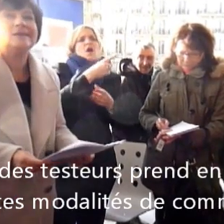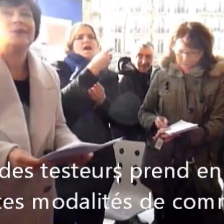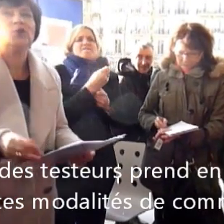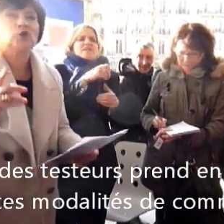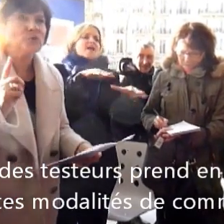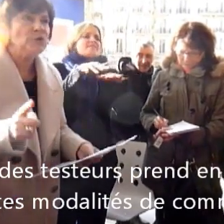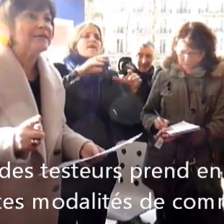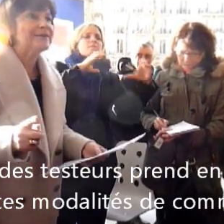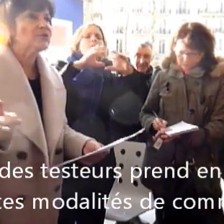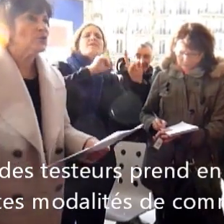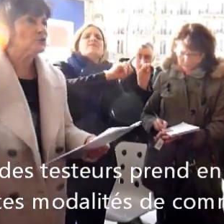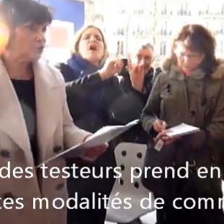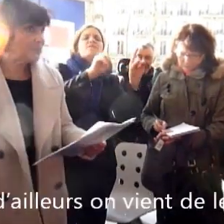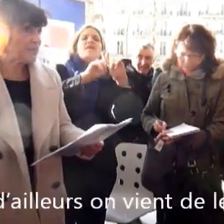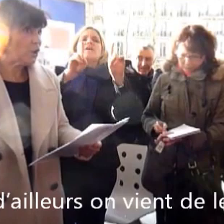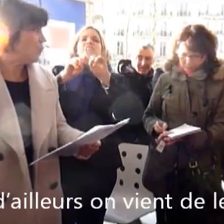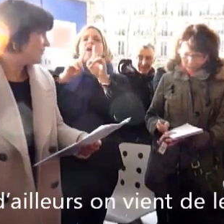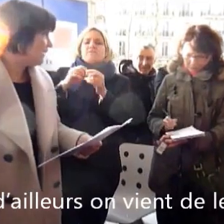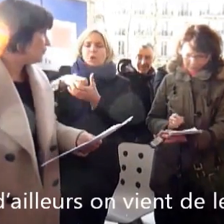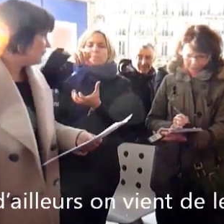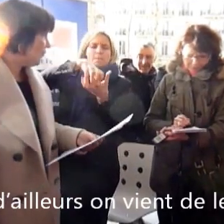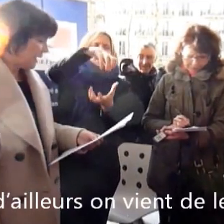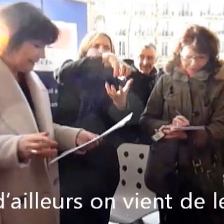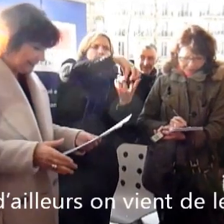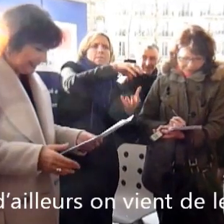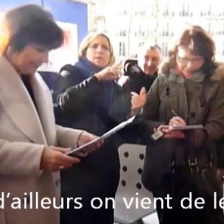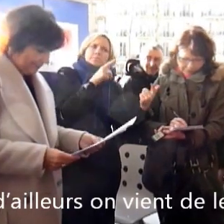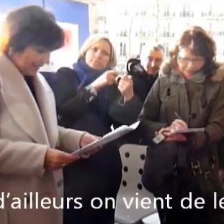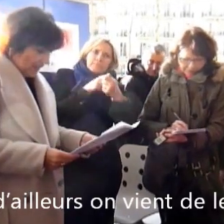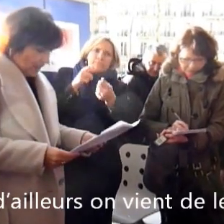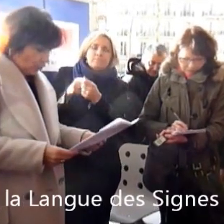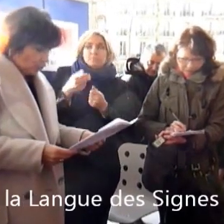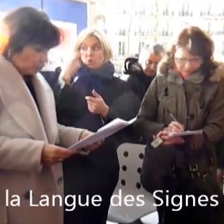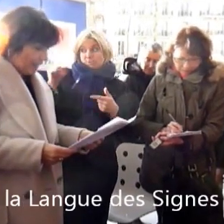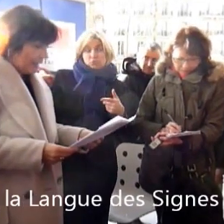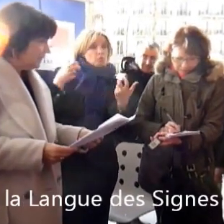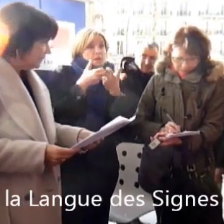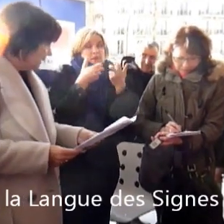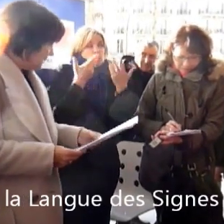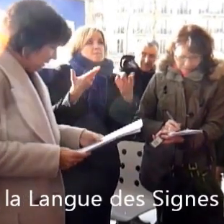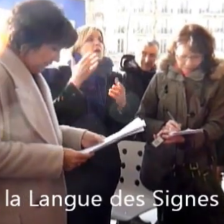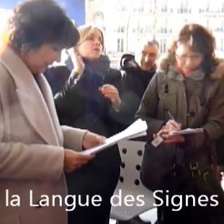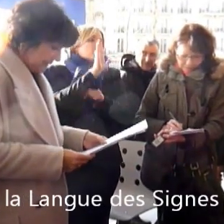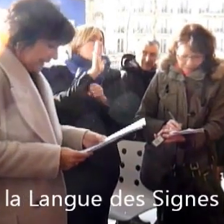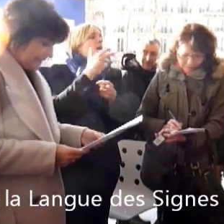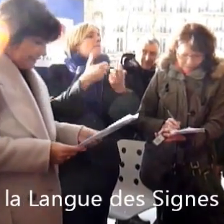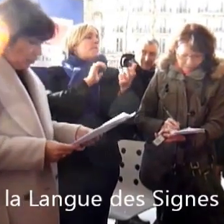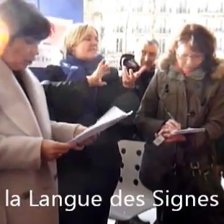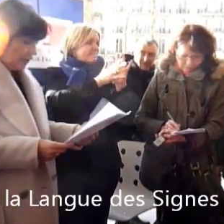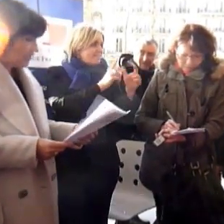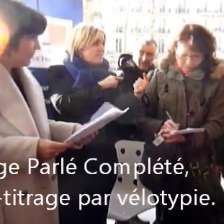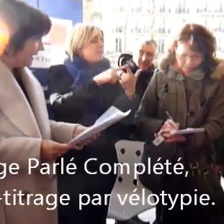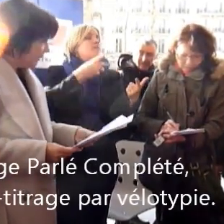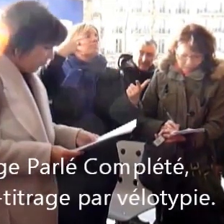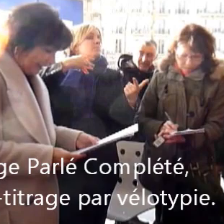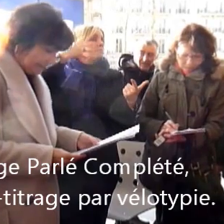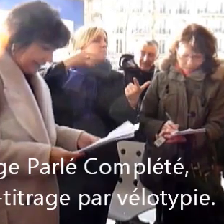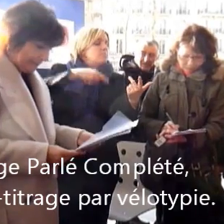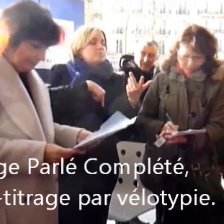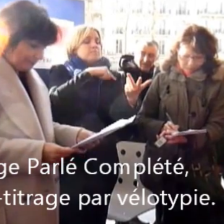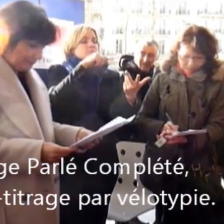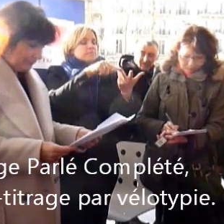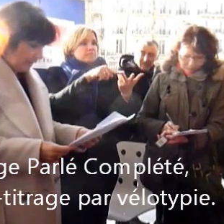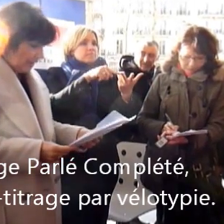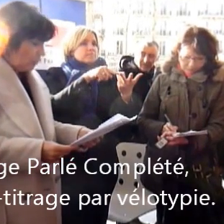différentes modalités de communication, comme d'ailleurs on vient de le voir ici, que ce soit la langue des signes française, le langage parlé